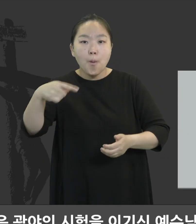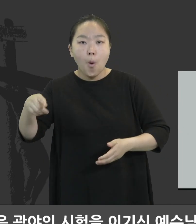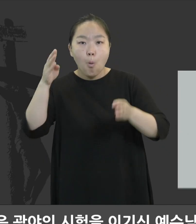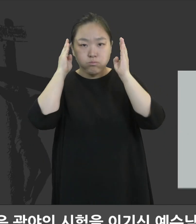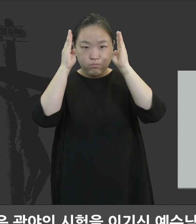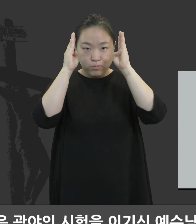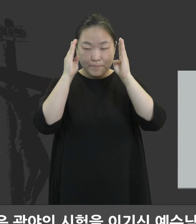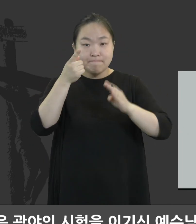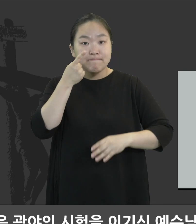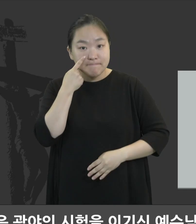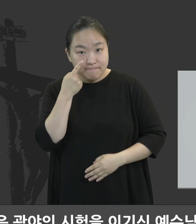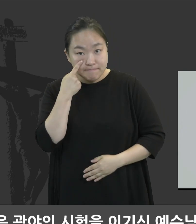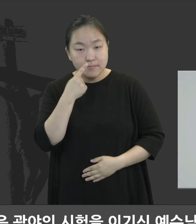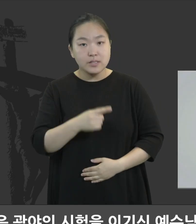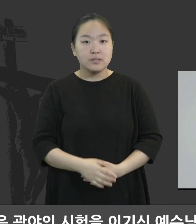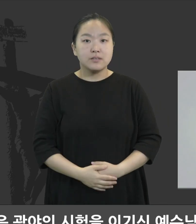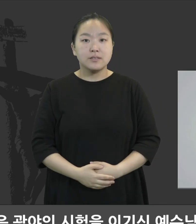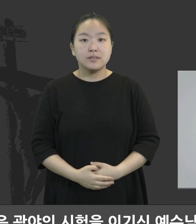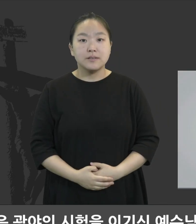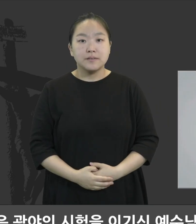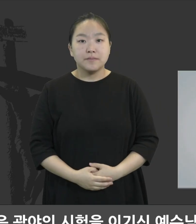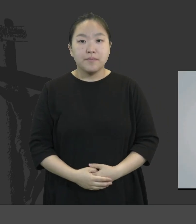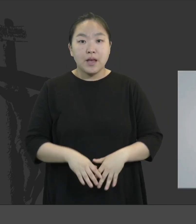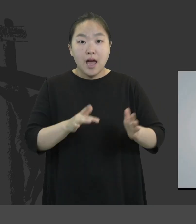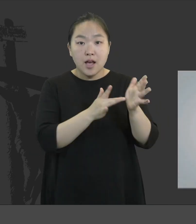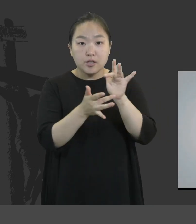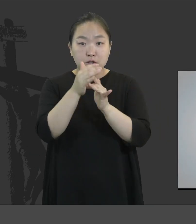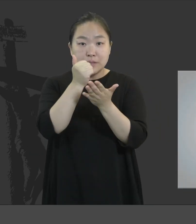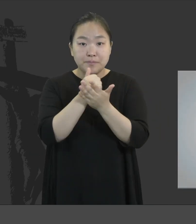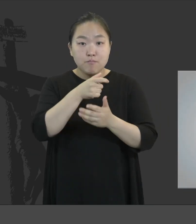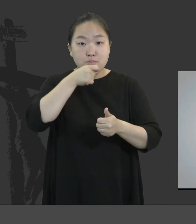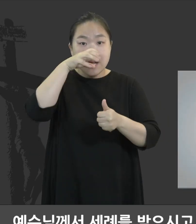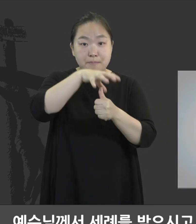행하신 기적들을 살펴보도록 하겠습니다.